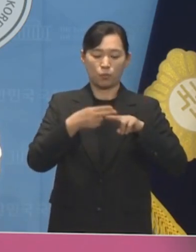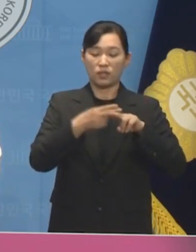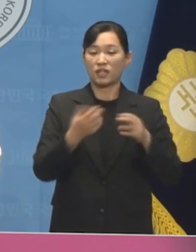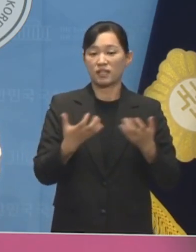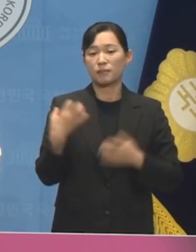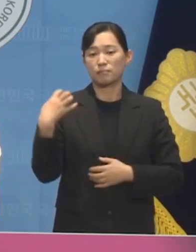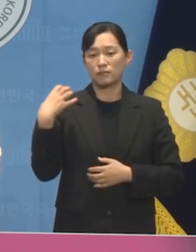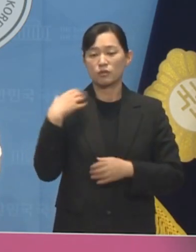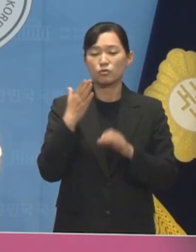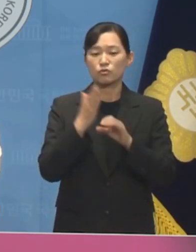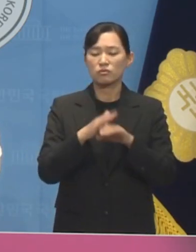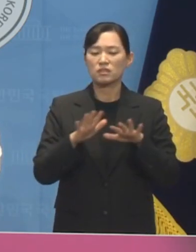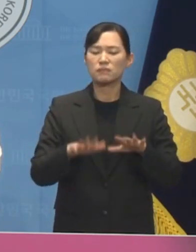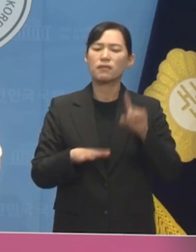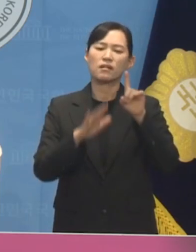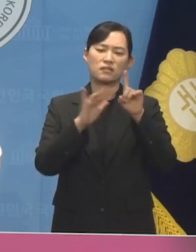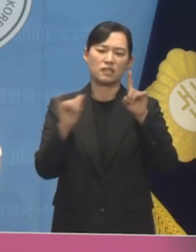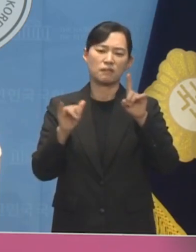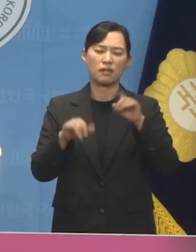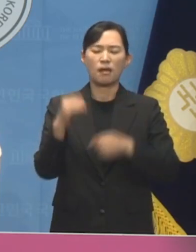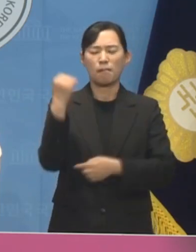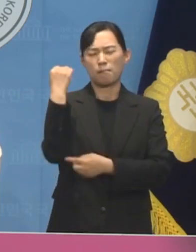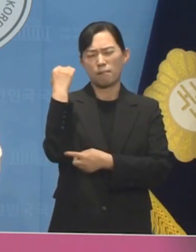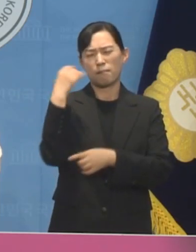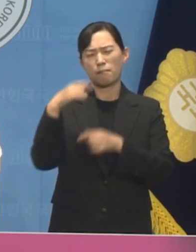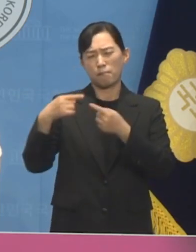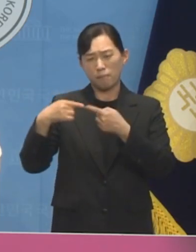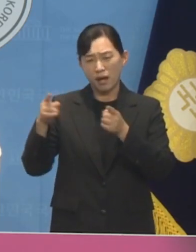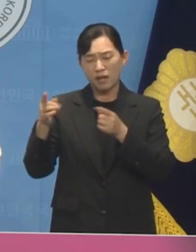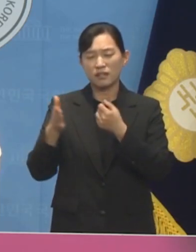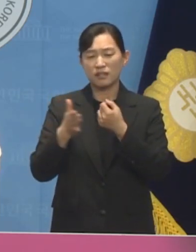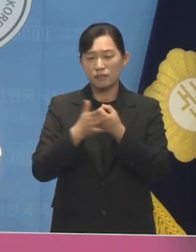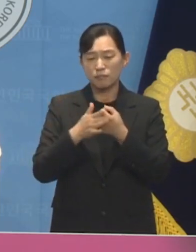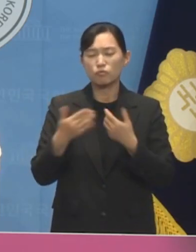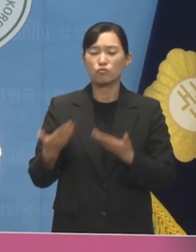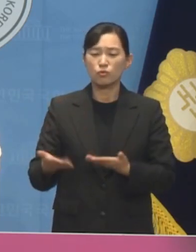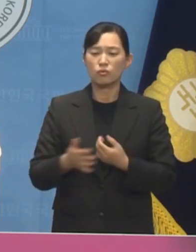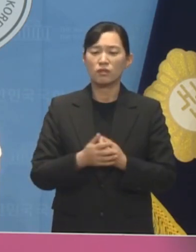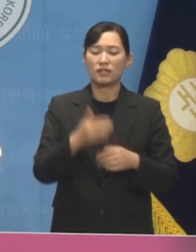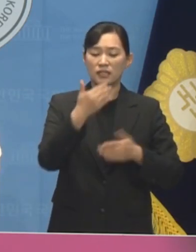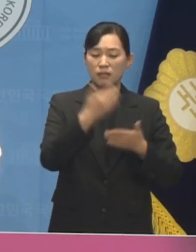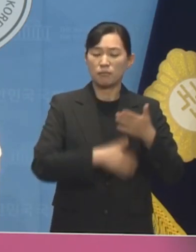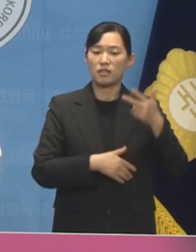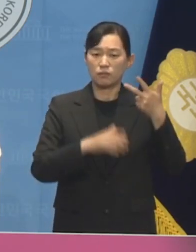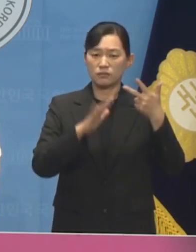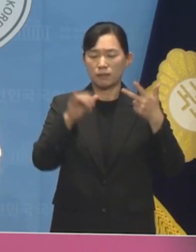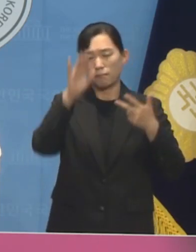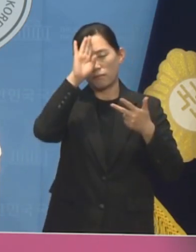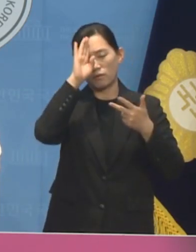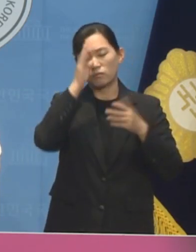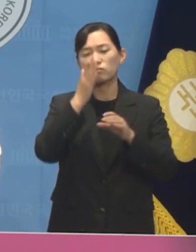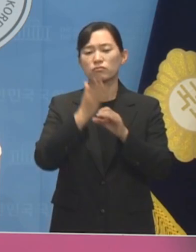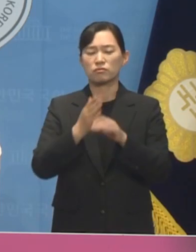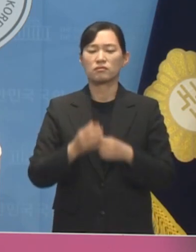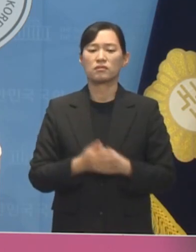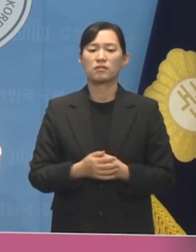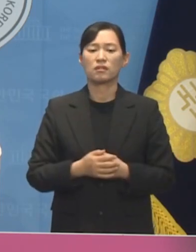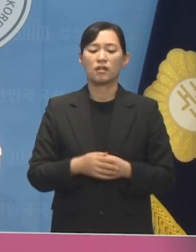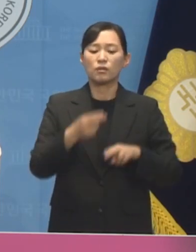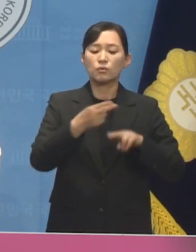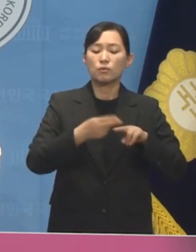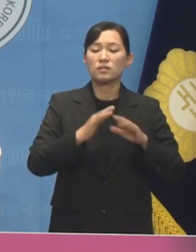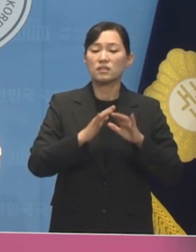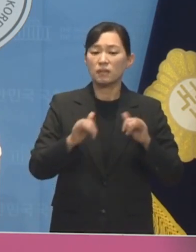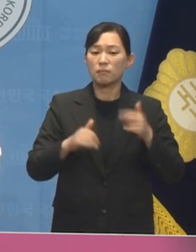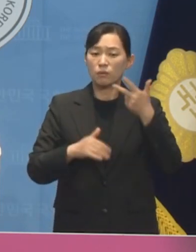있습니다. 현재 1명의 조리원이 팔꿈치 골절로 인해 산재에 들어가 있고 나머지 7명은 병가에 들어가 있습니다. 우리 조리원